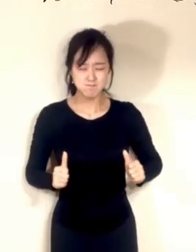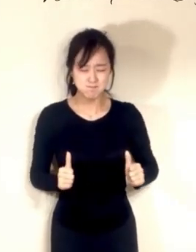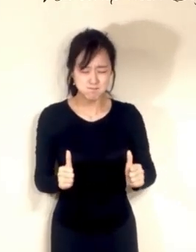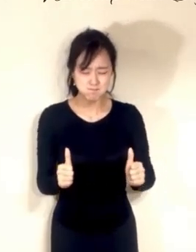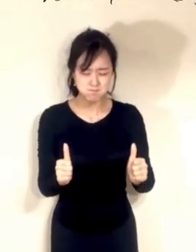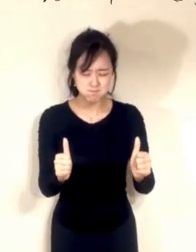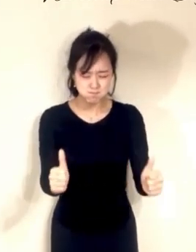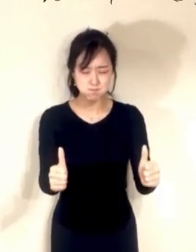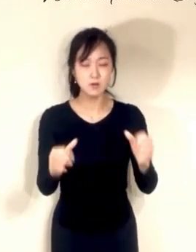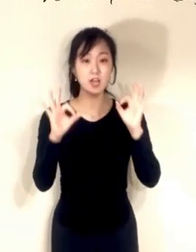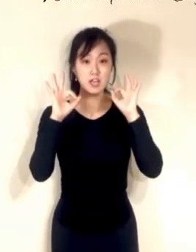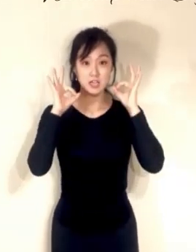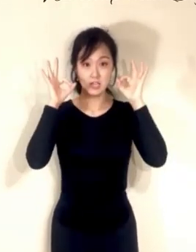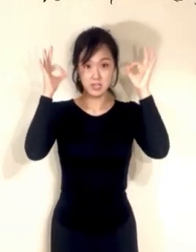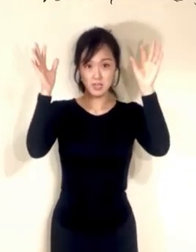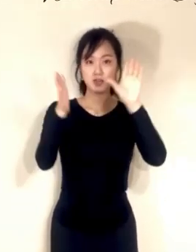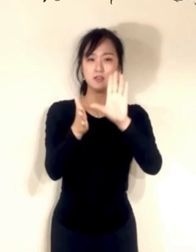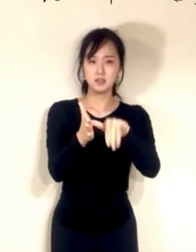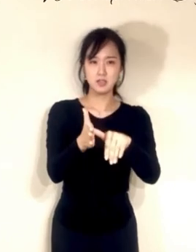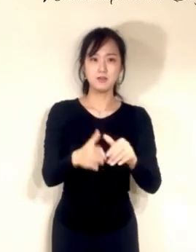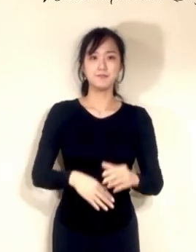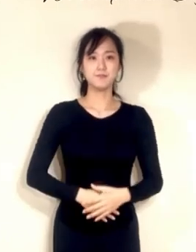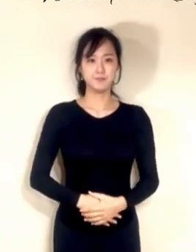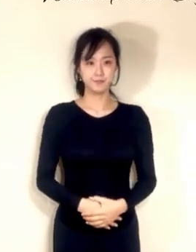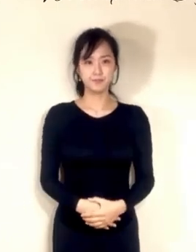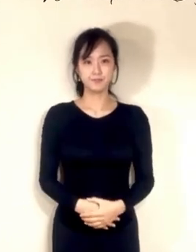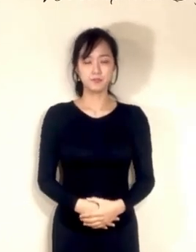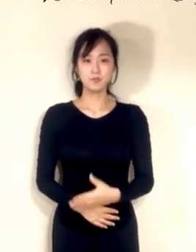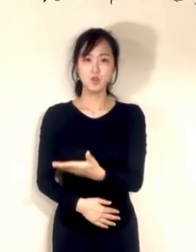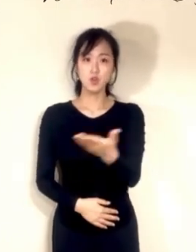급하게 힘써 감당해야 할 때라는 것입니다.